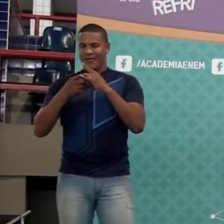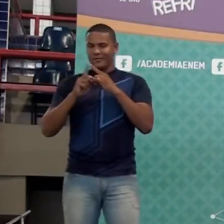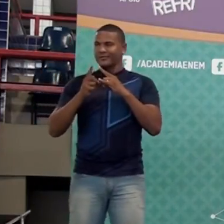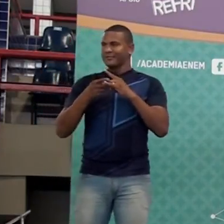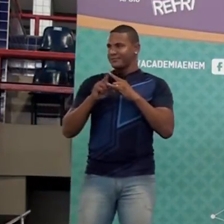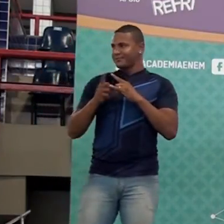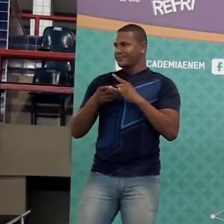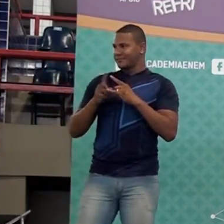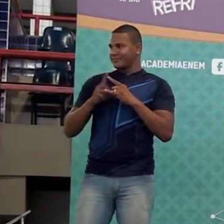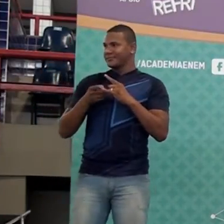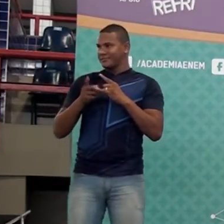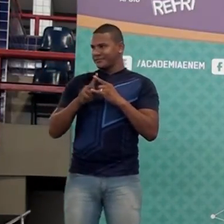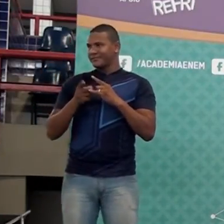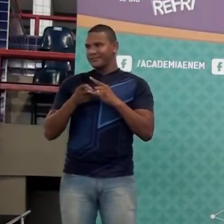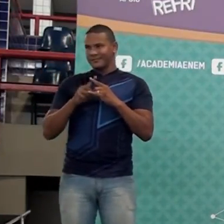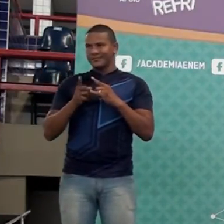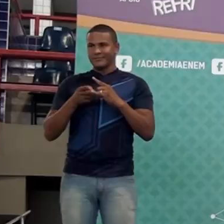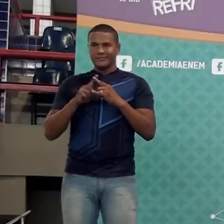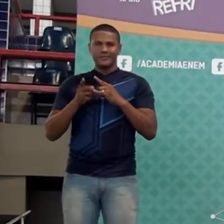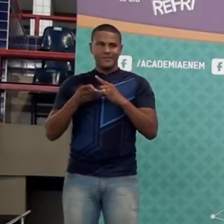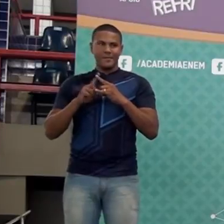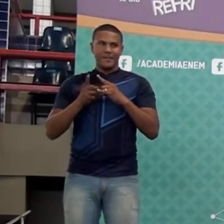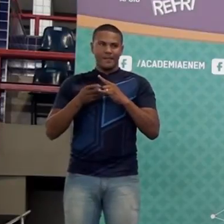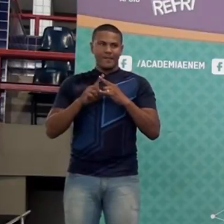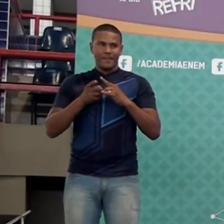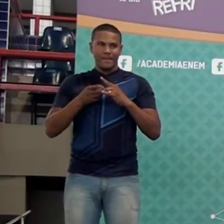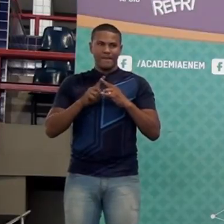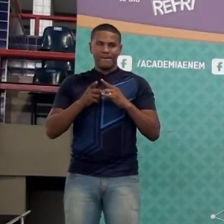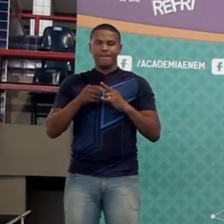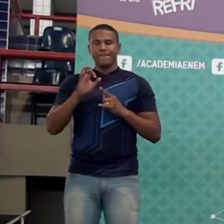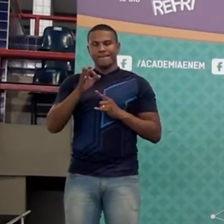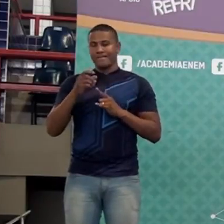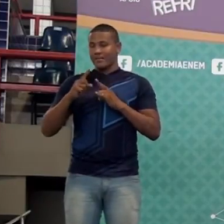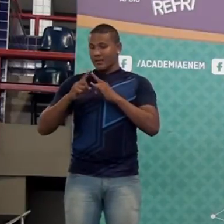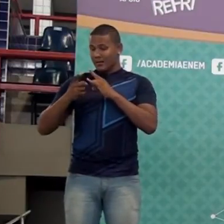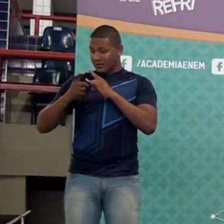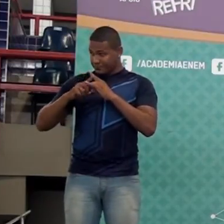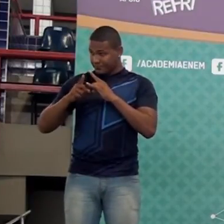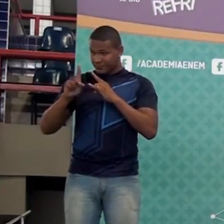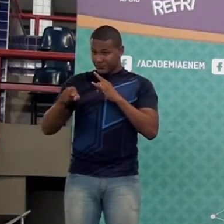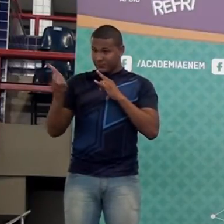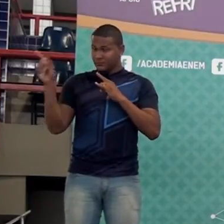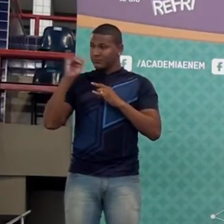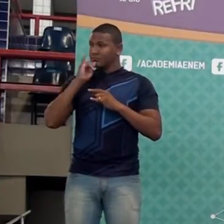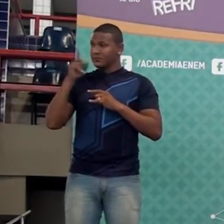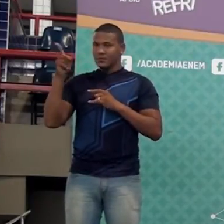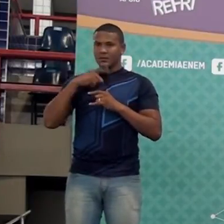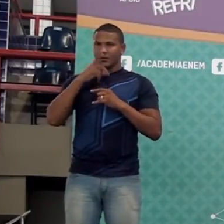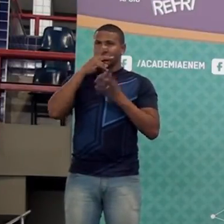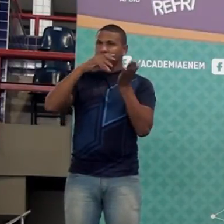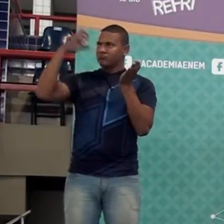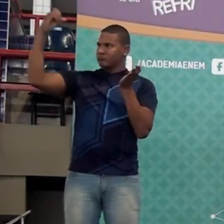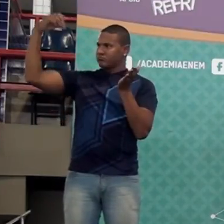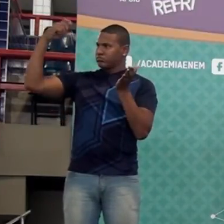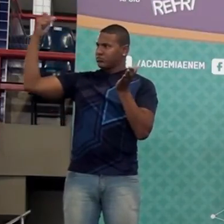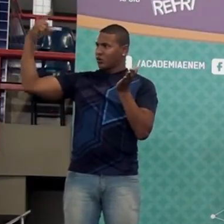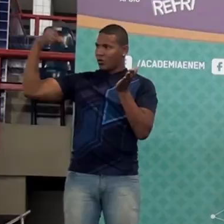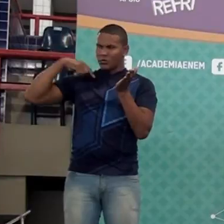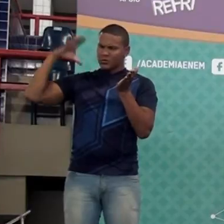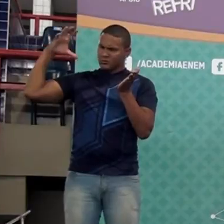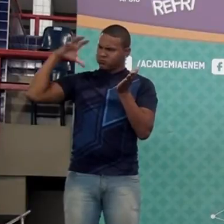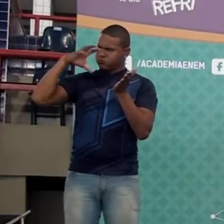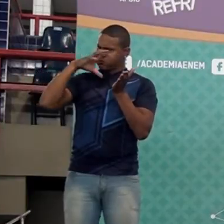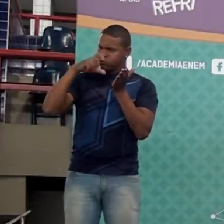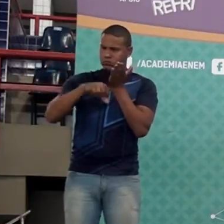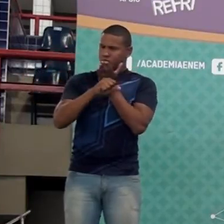Tauá não foi escolhida por acaso, né? Tem uma grande quantidade de sol, insolação quase o ano todo. Os elétrons que são retirados